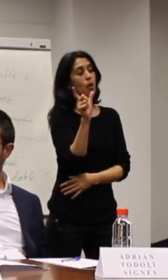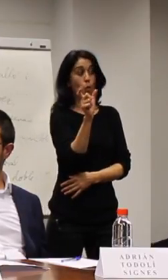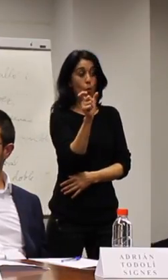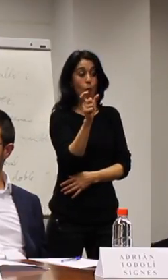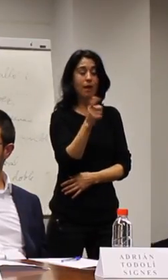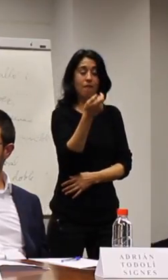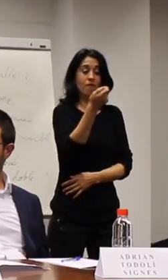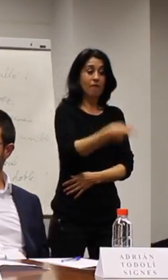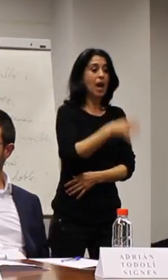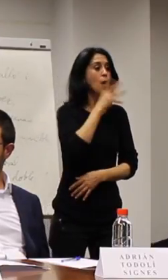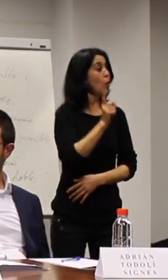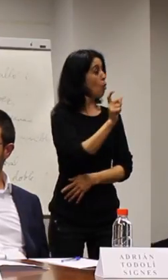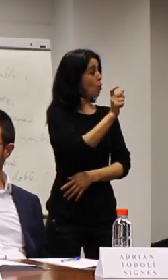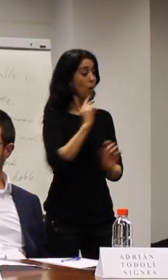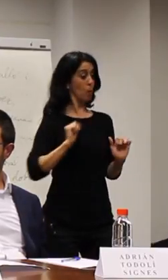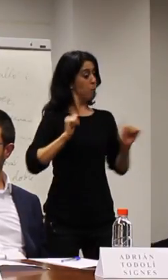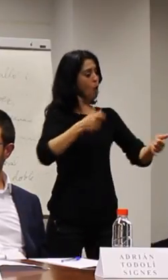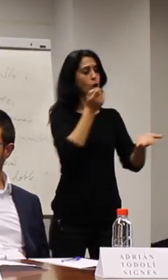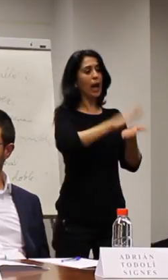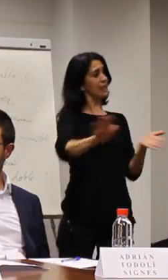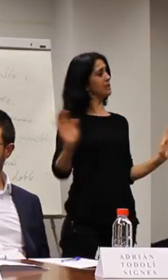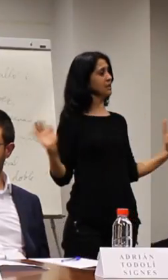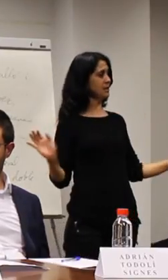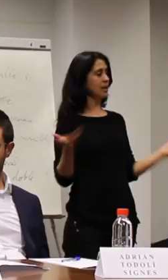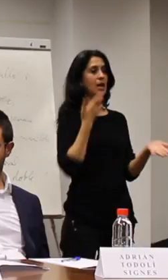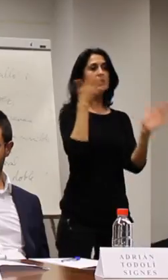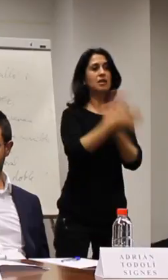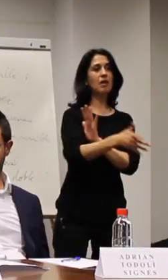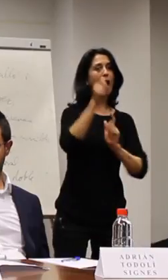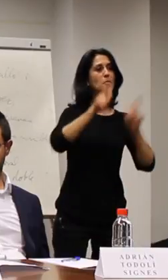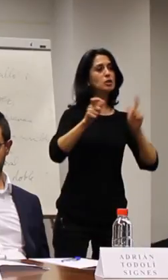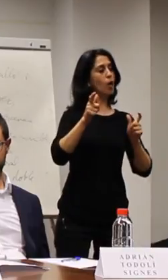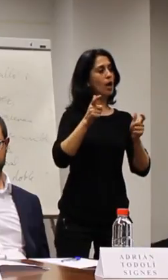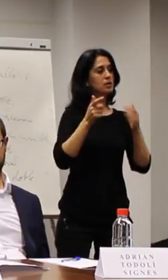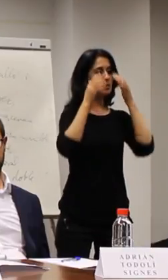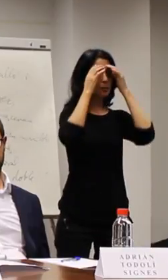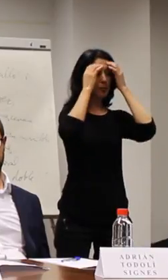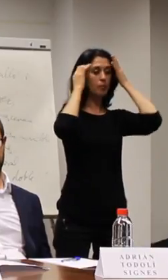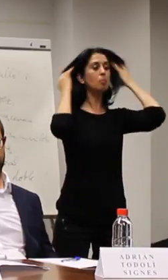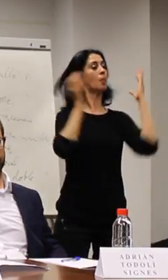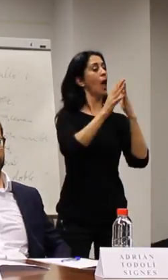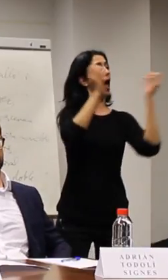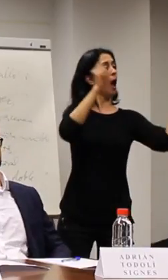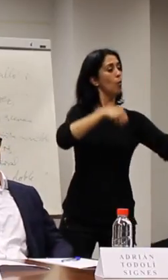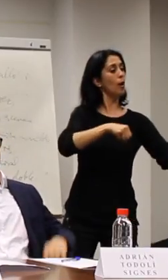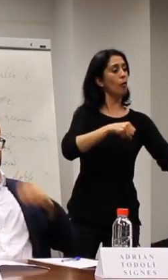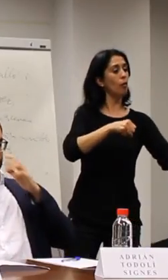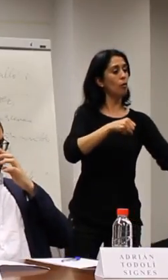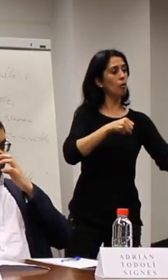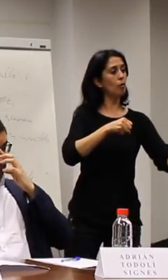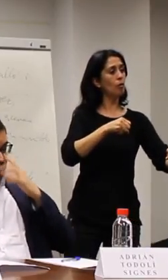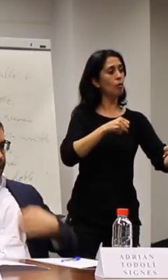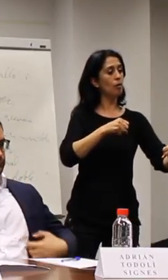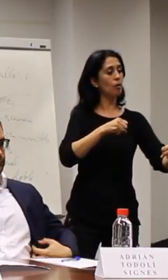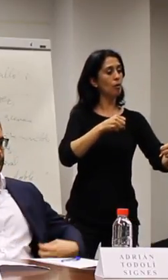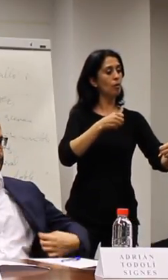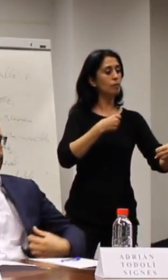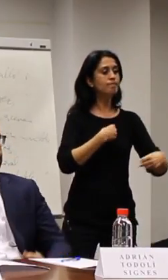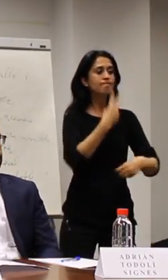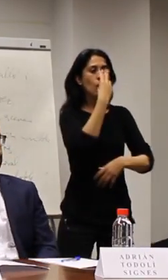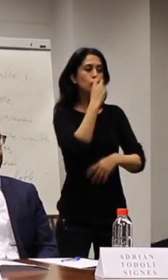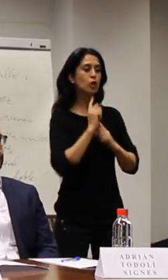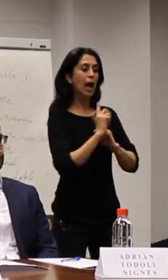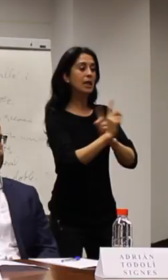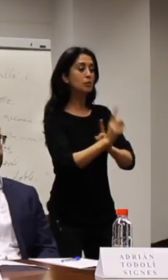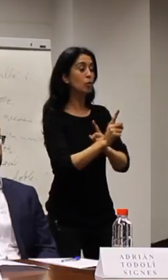principio Uber era gratuito, es decir, la gente intercambiaba y tal, se ponía de acuerdo para tener luego medios de transporte